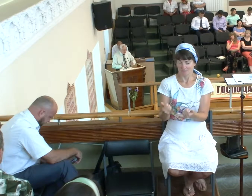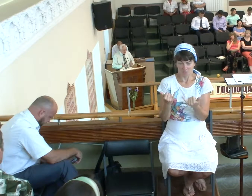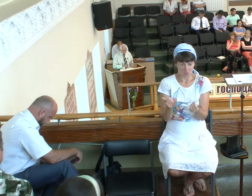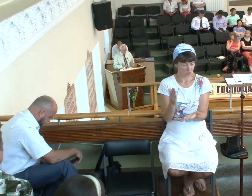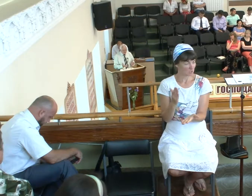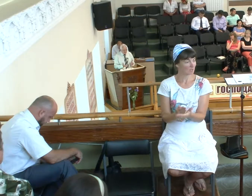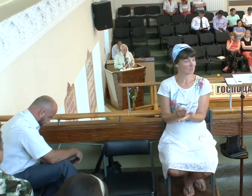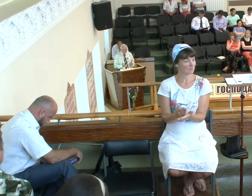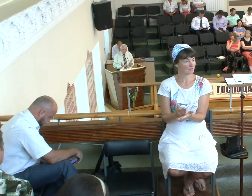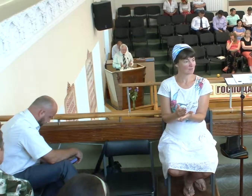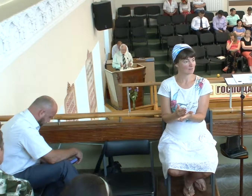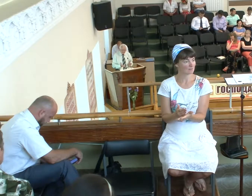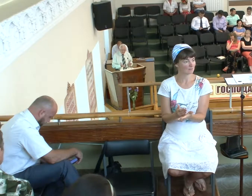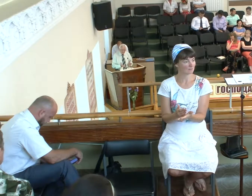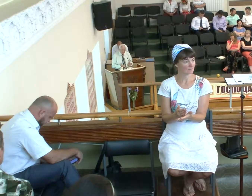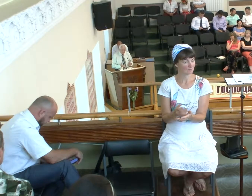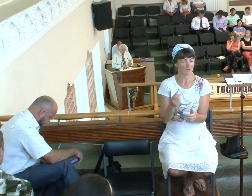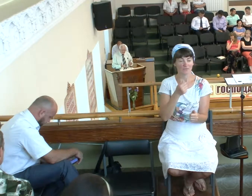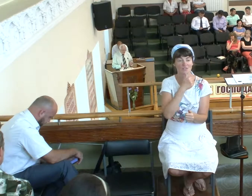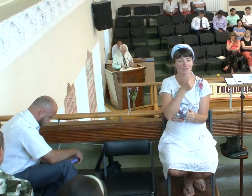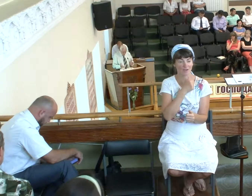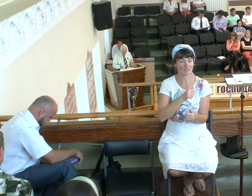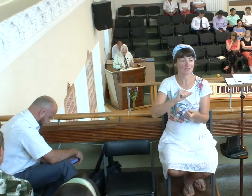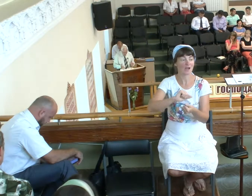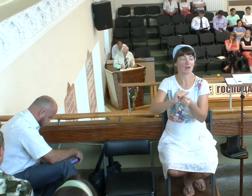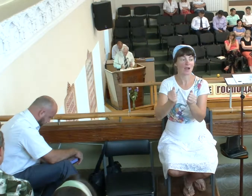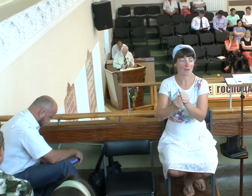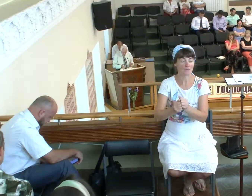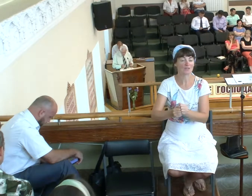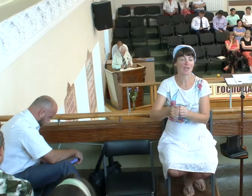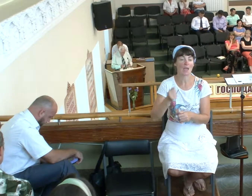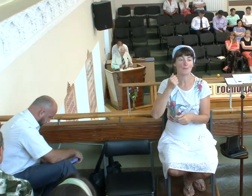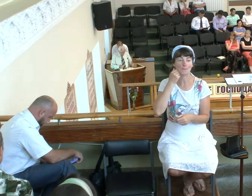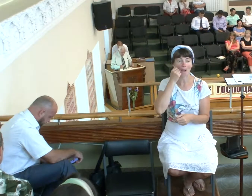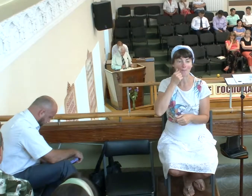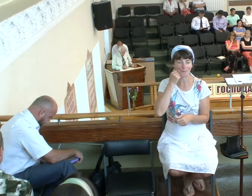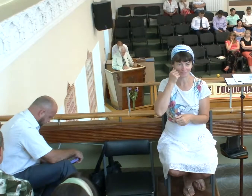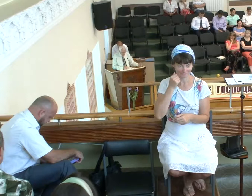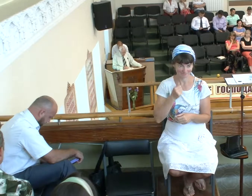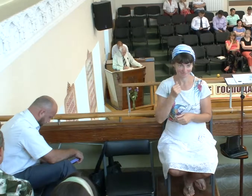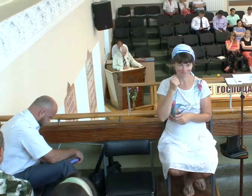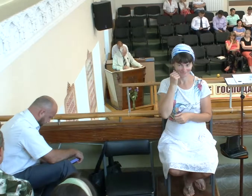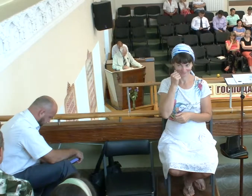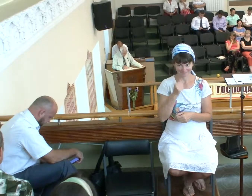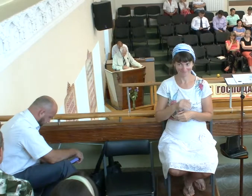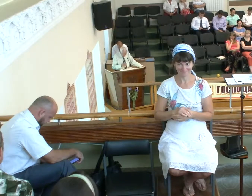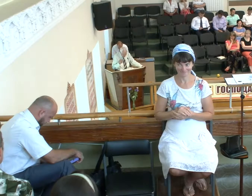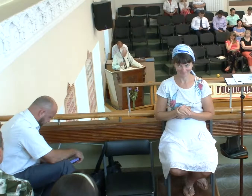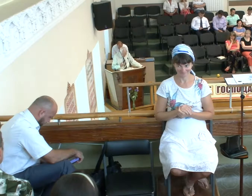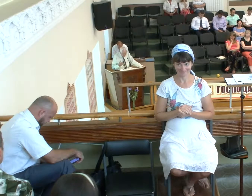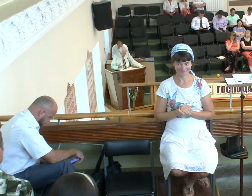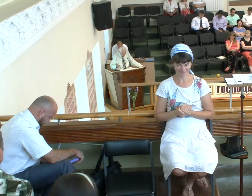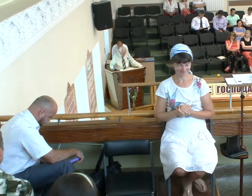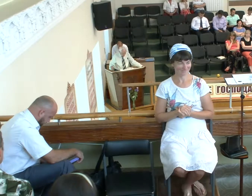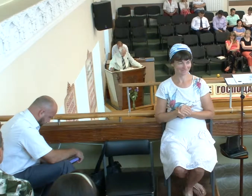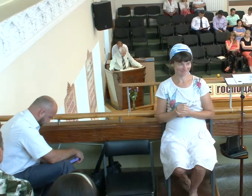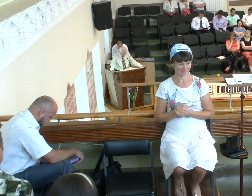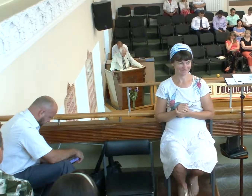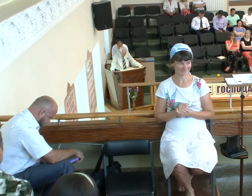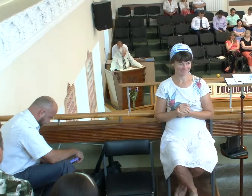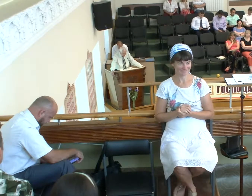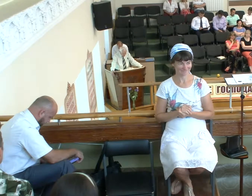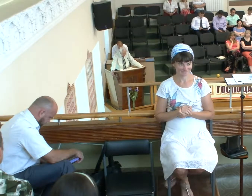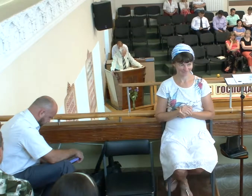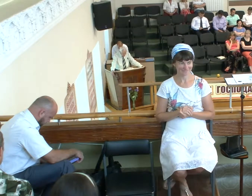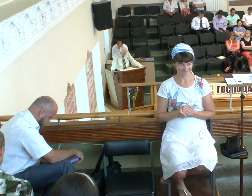каменные, так и называют каменные бабы. Друзья дорогие, но Иисус Христос называет, то есть Петр называет Иисуса